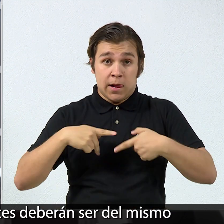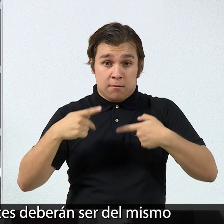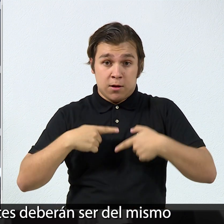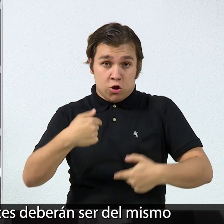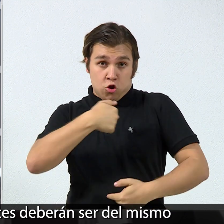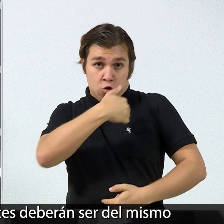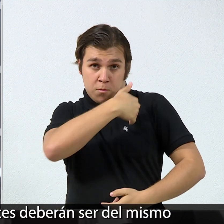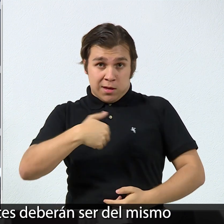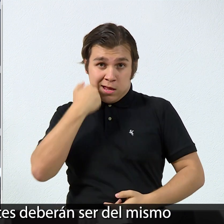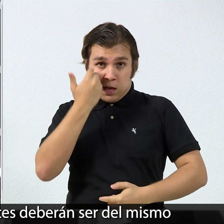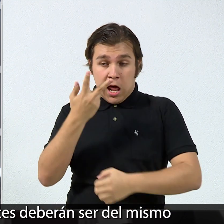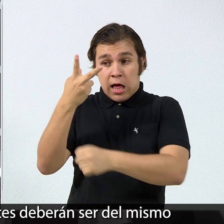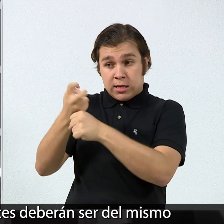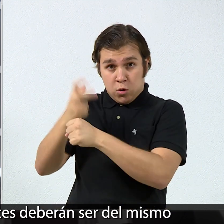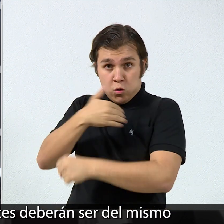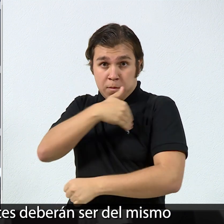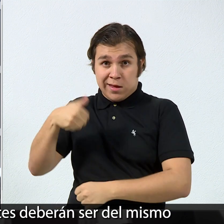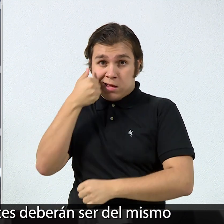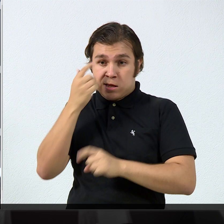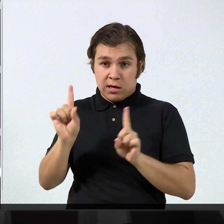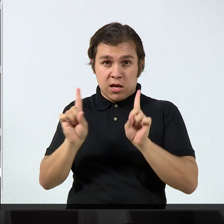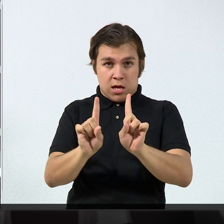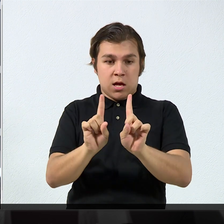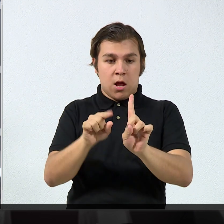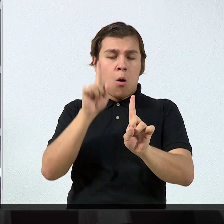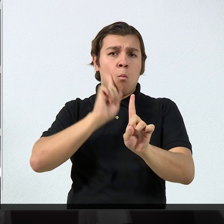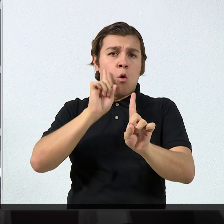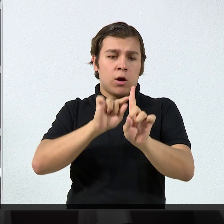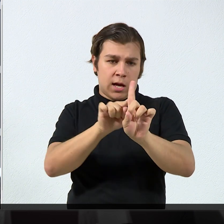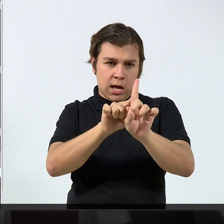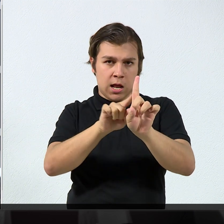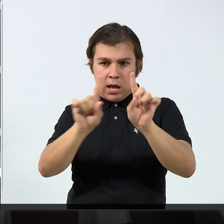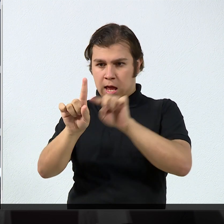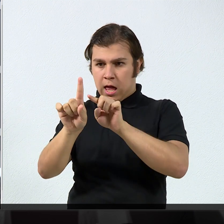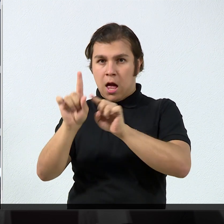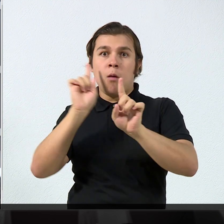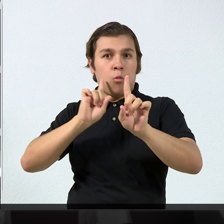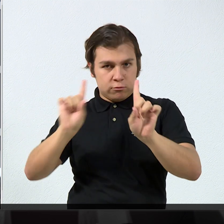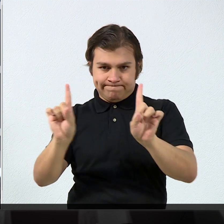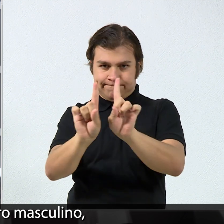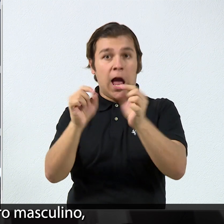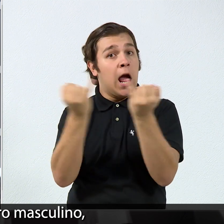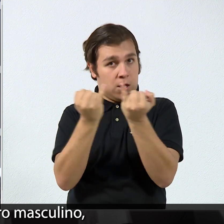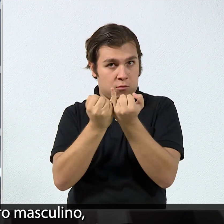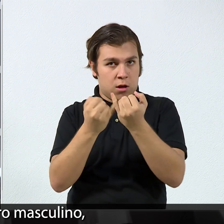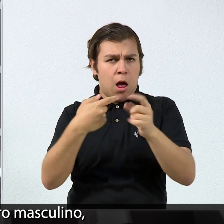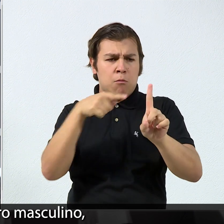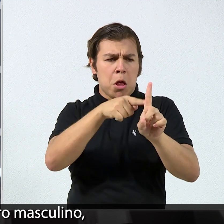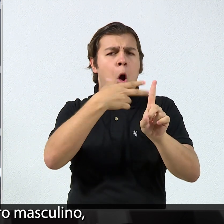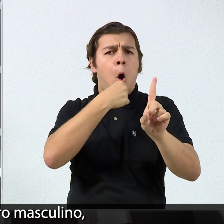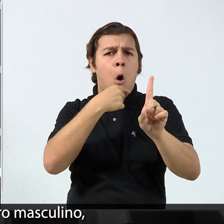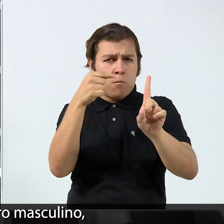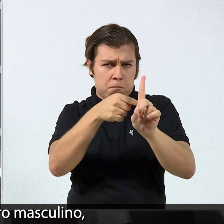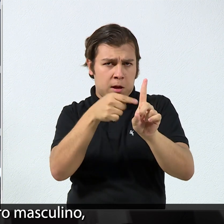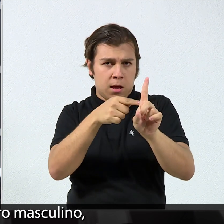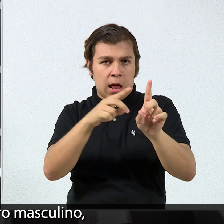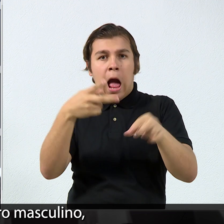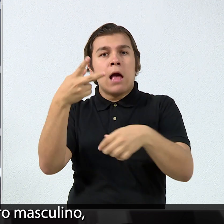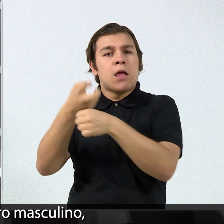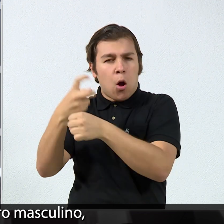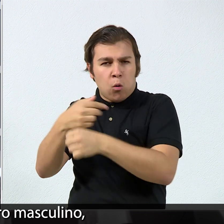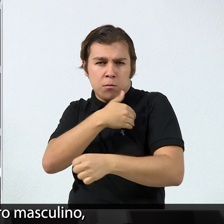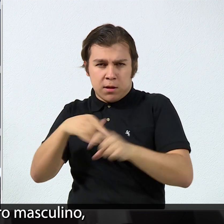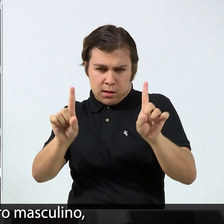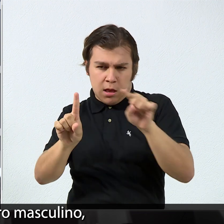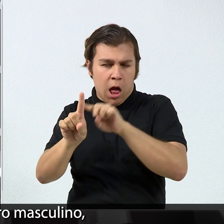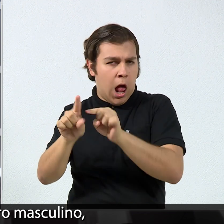suplentes deberán ser el mismo género cuando sea mujer, pero si quien encabeza la candidatura propietaria sea de género masculino, su suplente